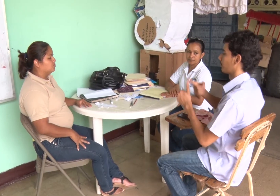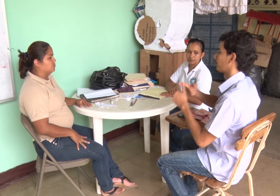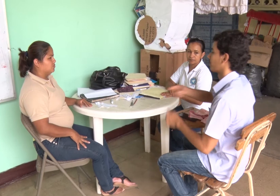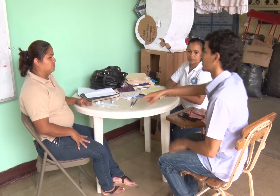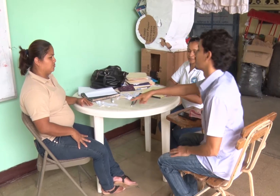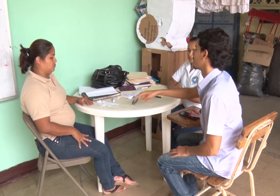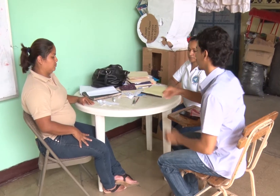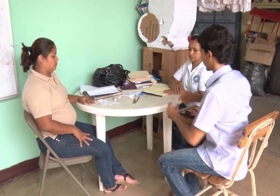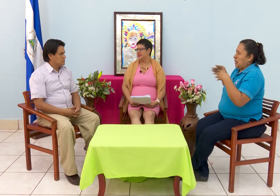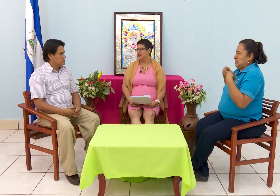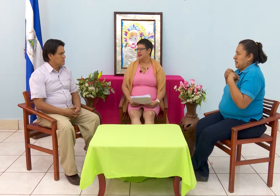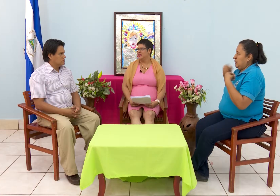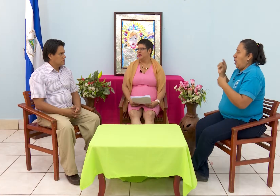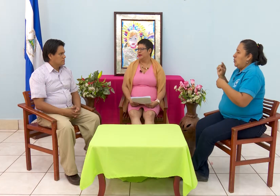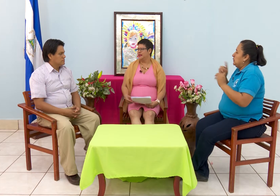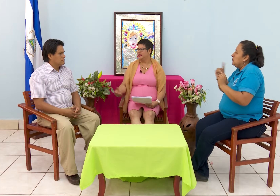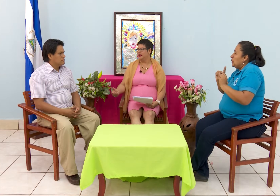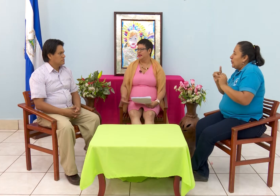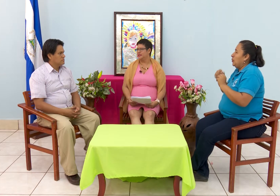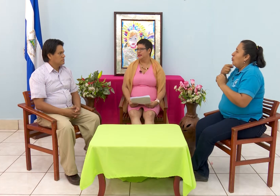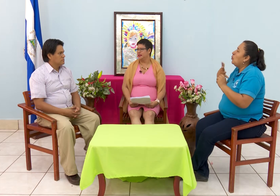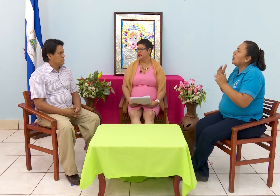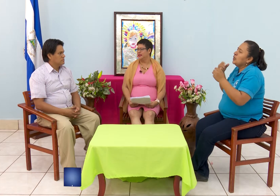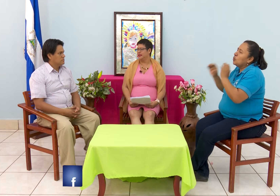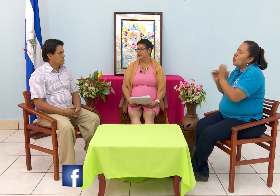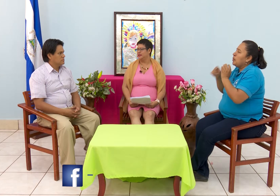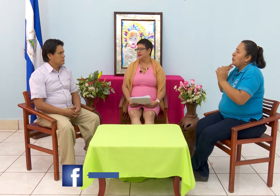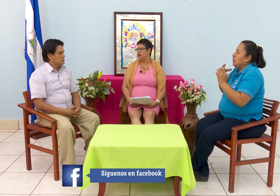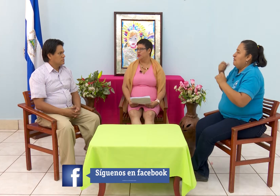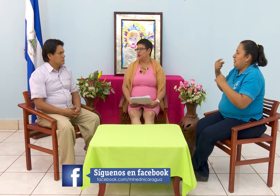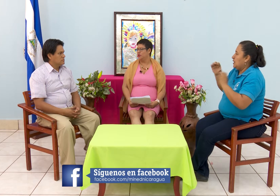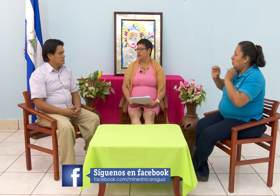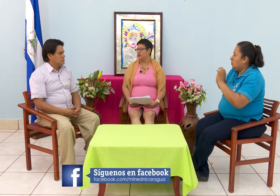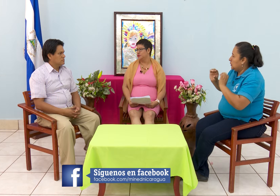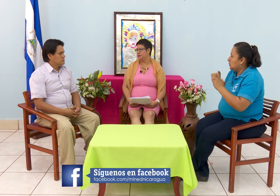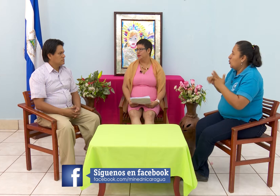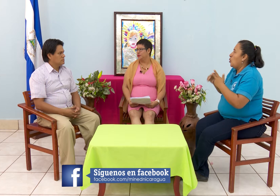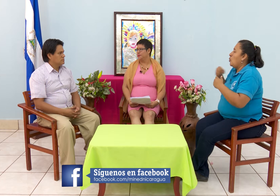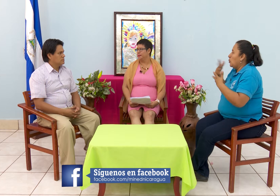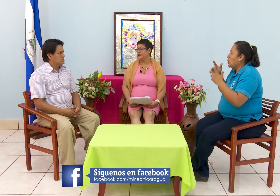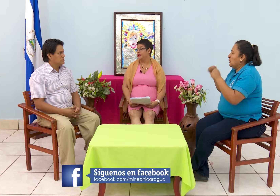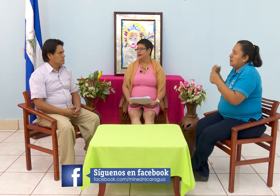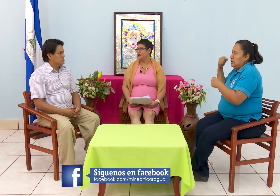las personas con discapacidad. ¿Qué experiencia tenés acerca de este artículo o conocimiento? Y de esta ley, claro.